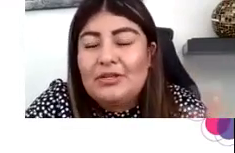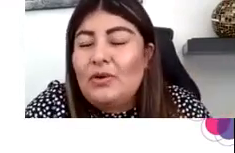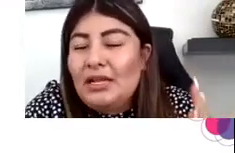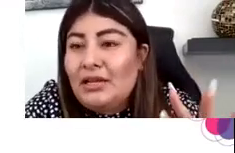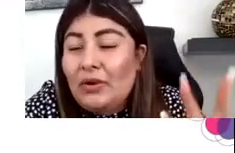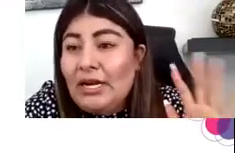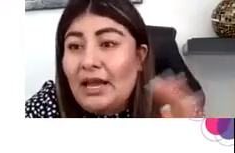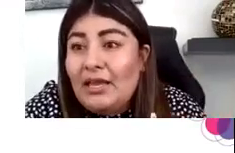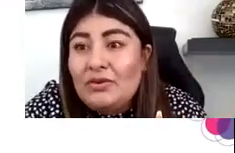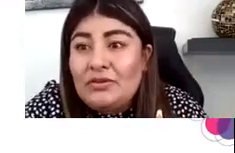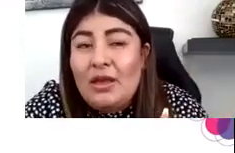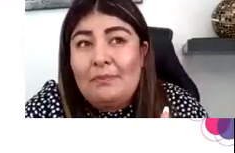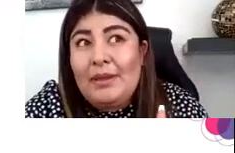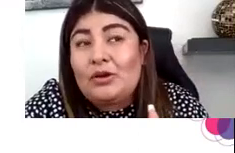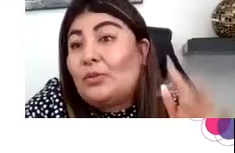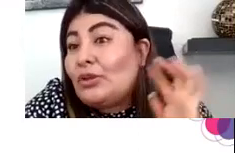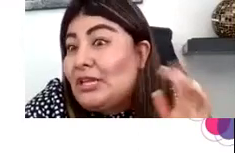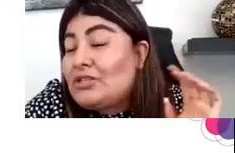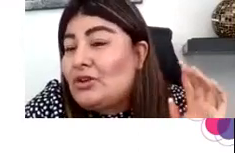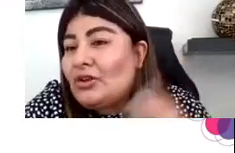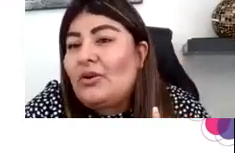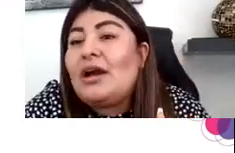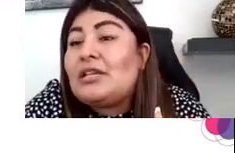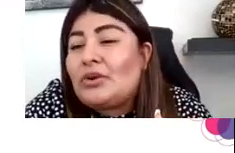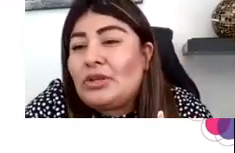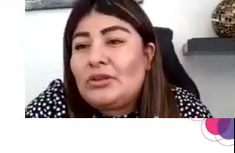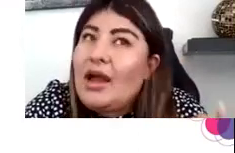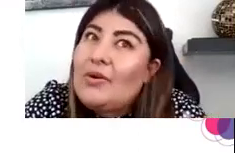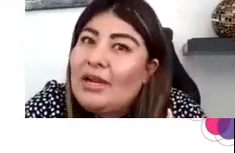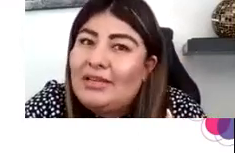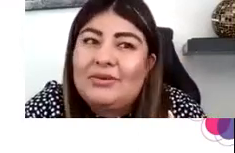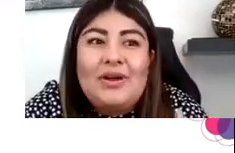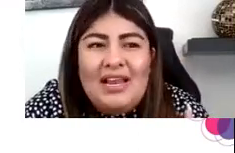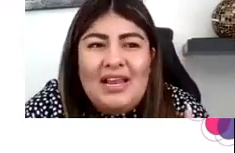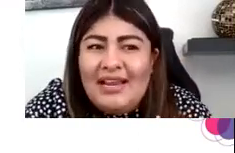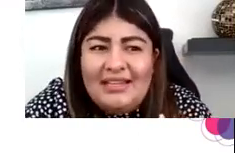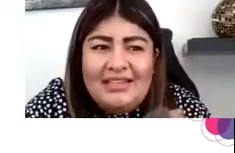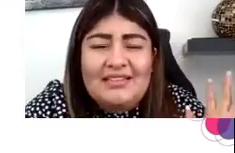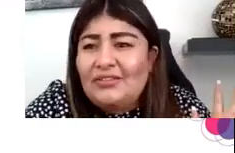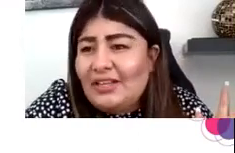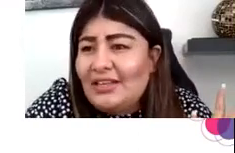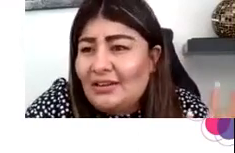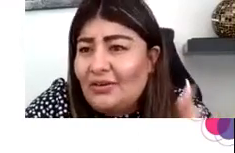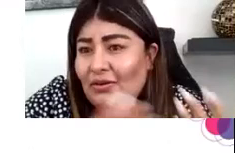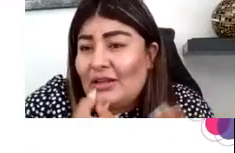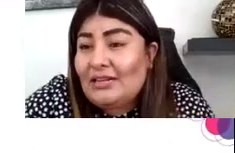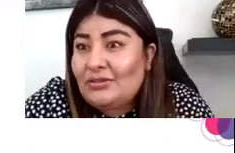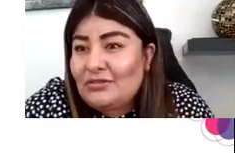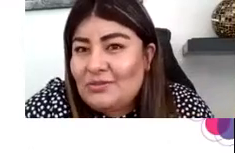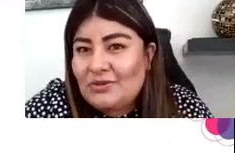Juan, tiene 40 años, pero como es sordo, ay, el sordito, ay, Juanito. La gente hasta se siente ofendida, ¿no? Hasta nosotros mismos,